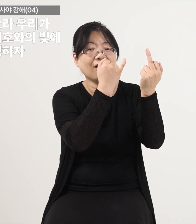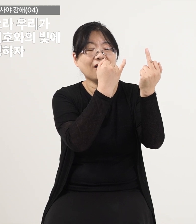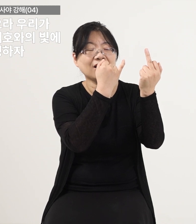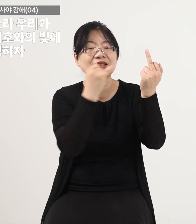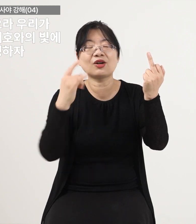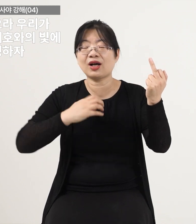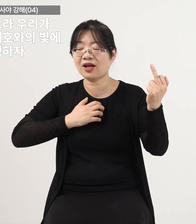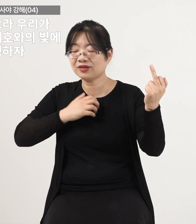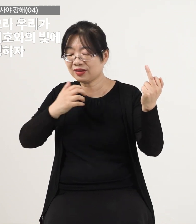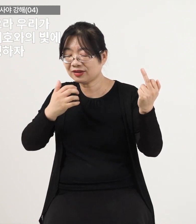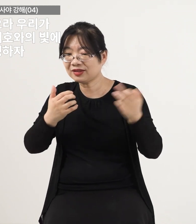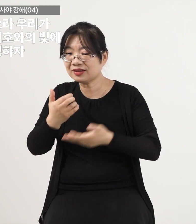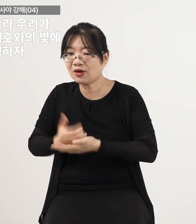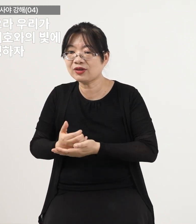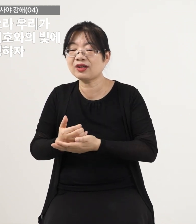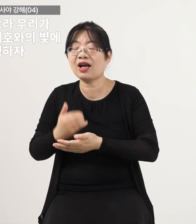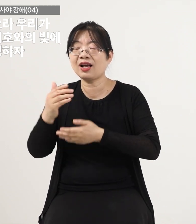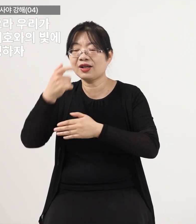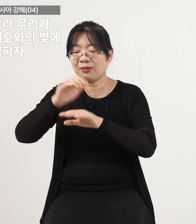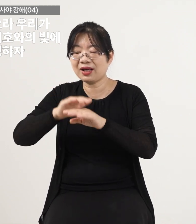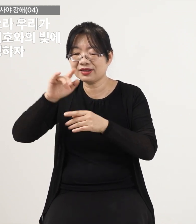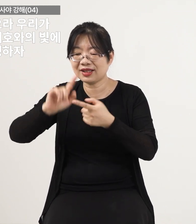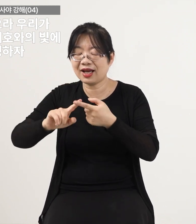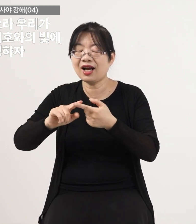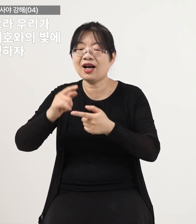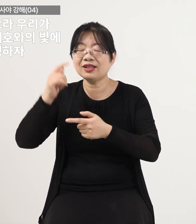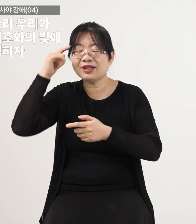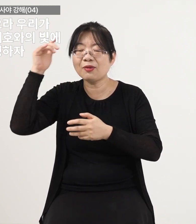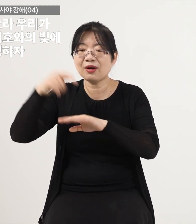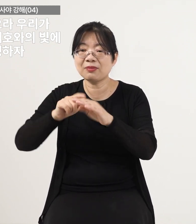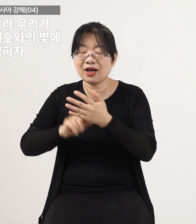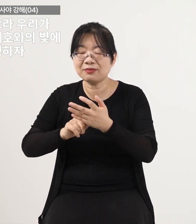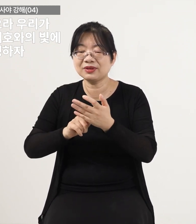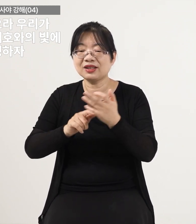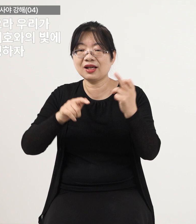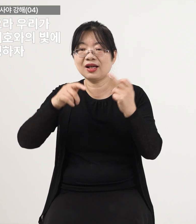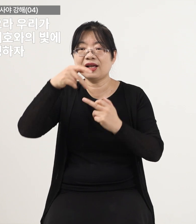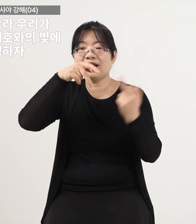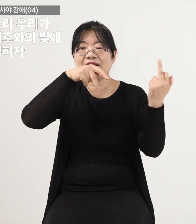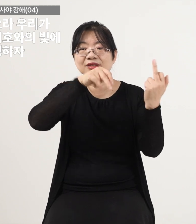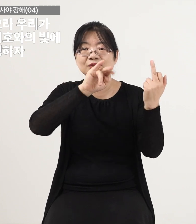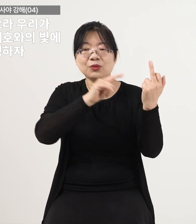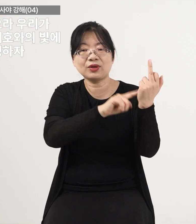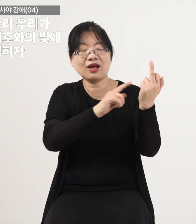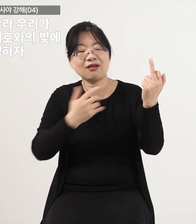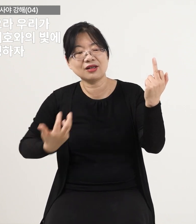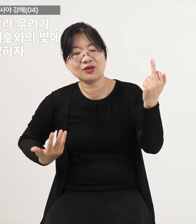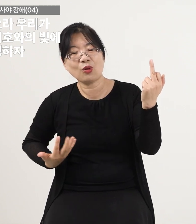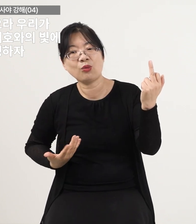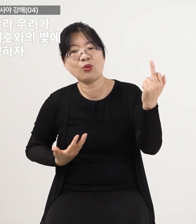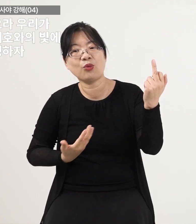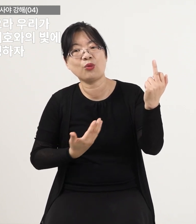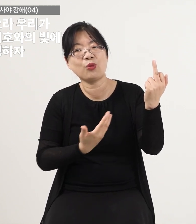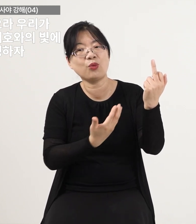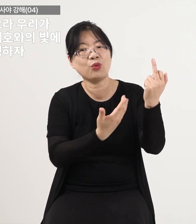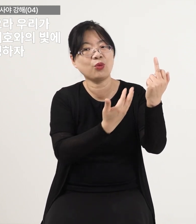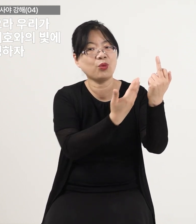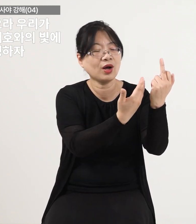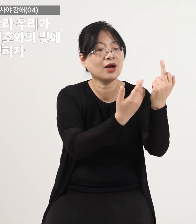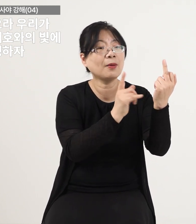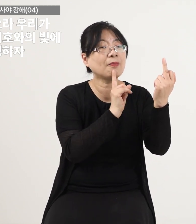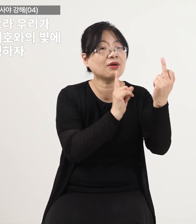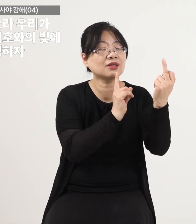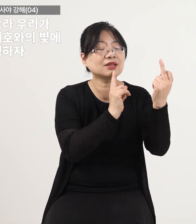믿습니까? 그런 사모한 그림을 이사야의 눈에 담아서 미리 보여주는